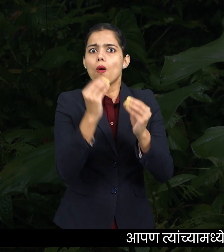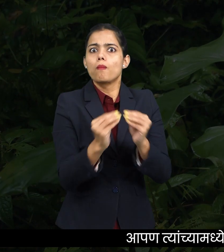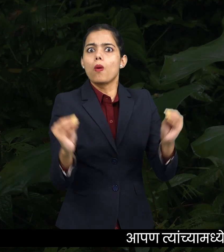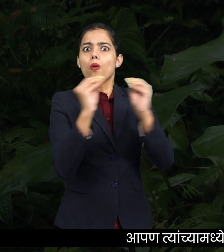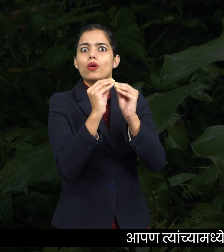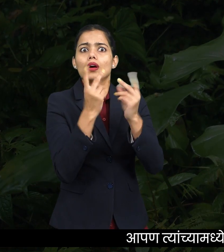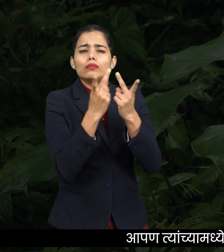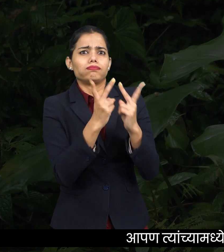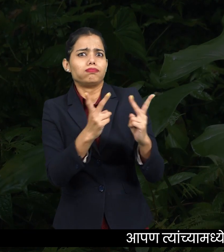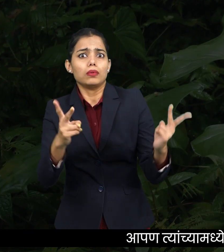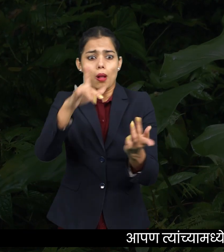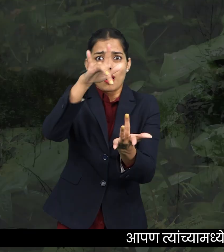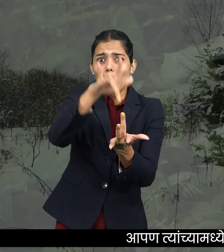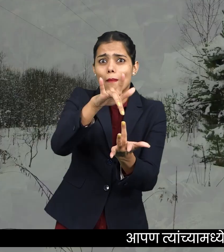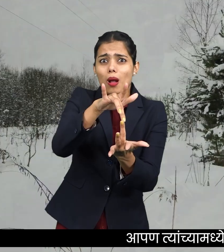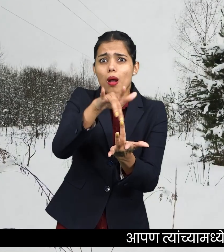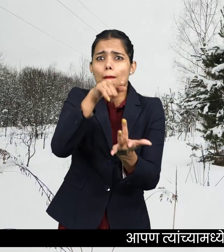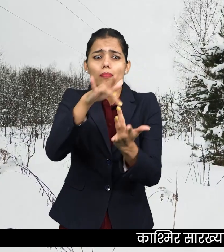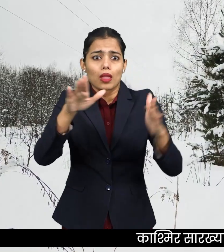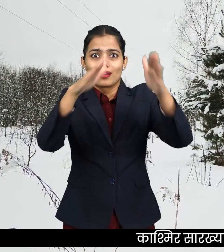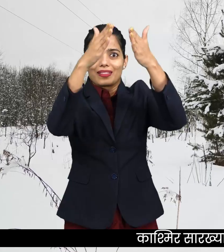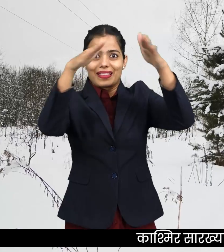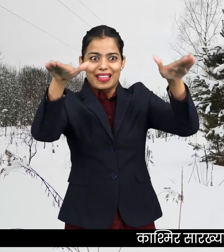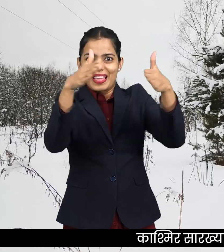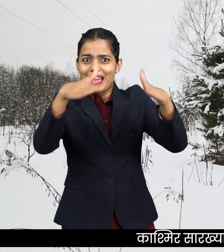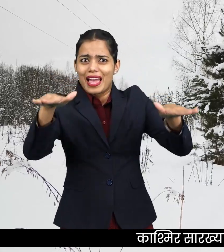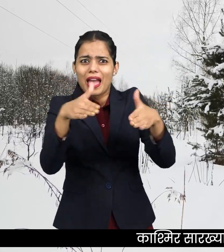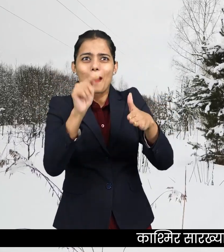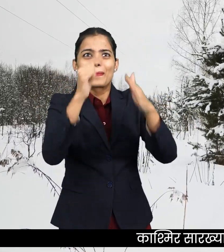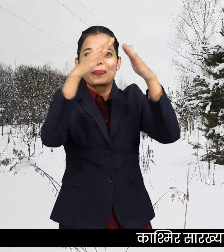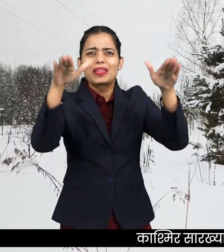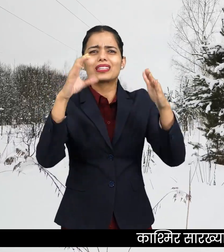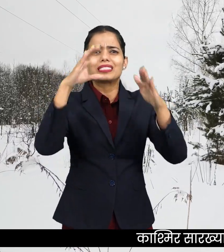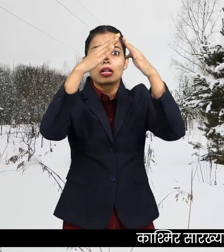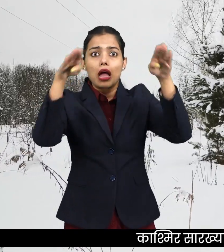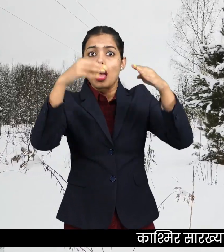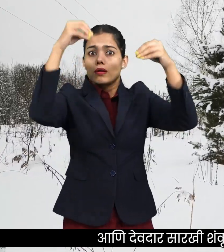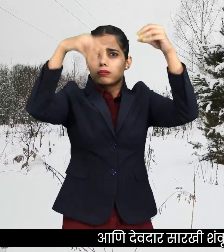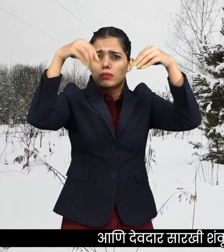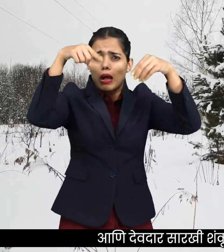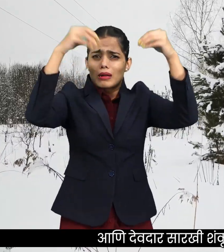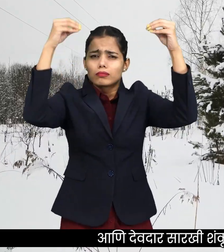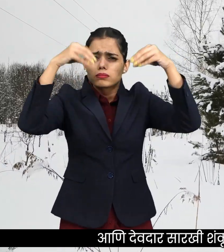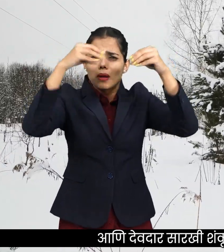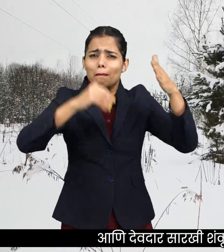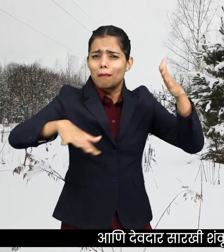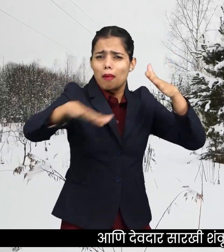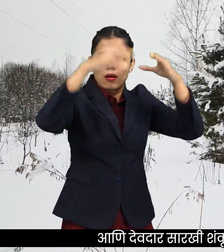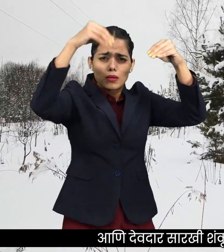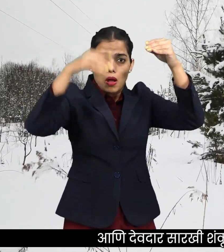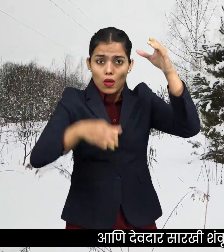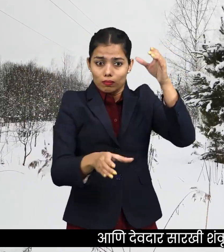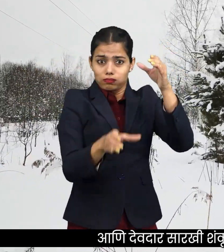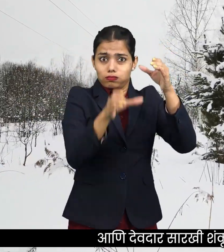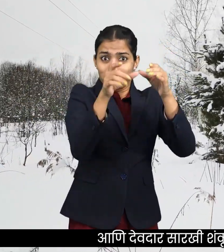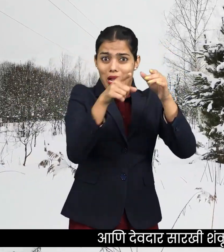आपण त्यांच्यामध्ये बरेच फरक शोधू शकता. काश्मीरसारख्या बर्फाळ प्रदेशात पाईन आणि देवदार